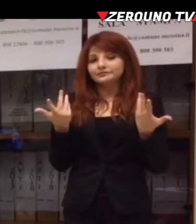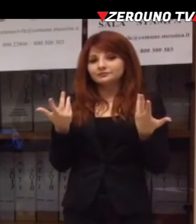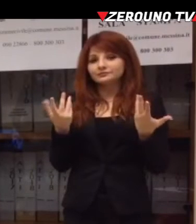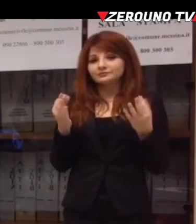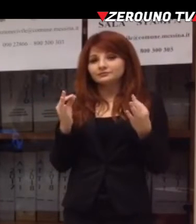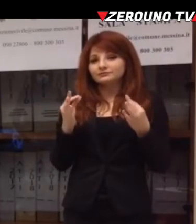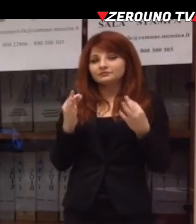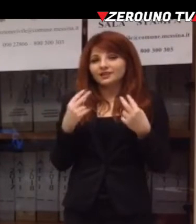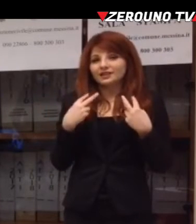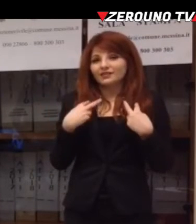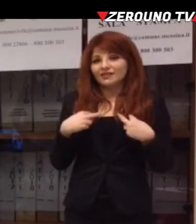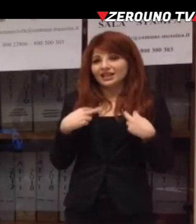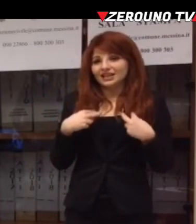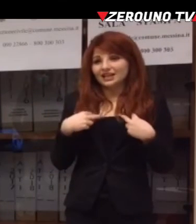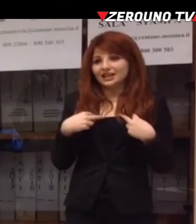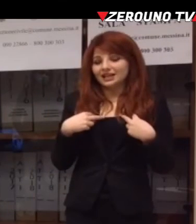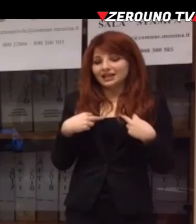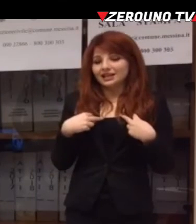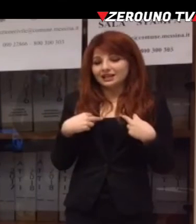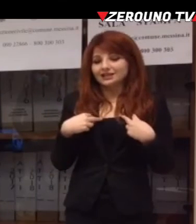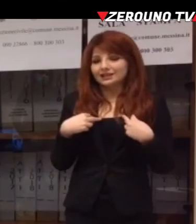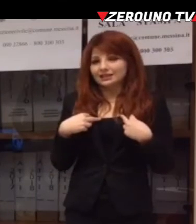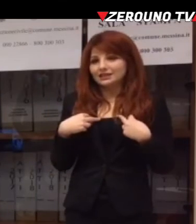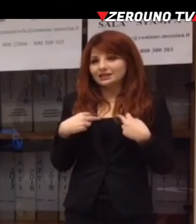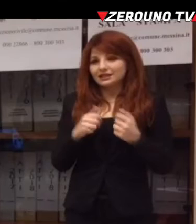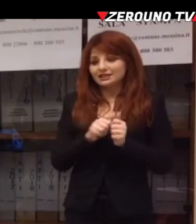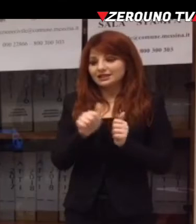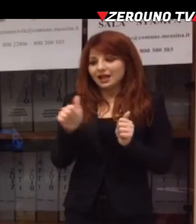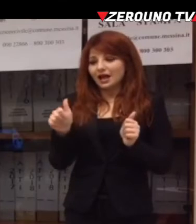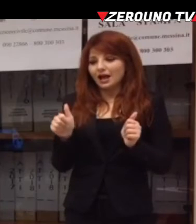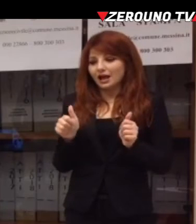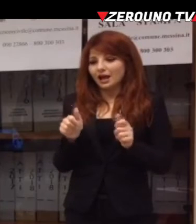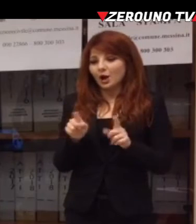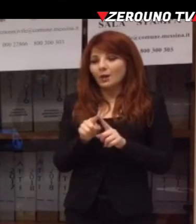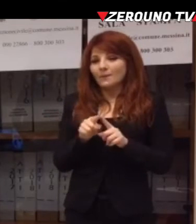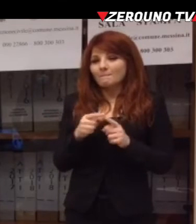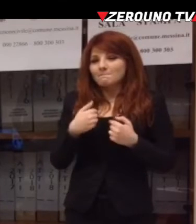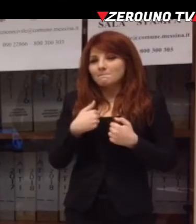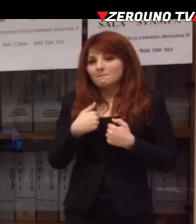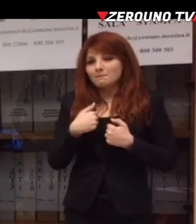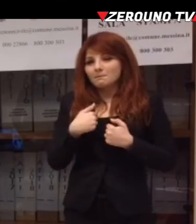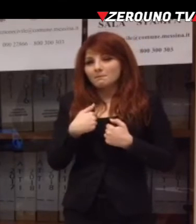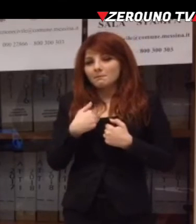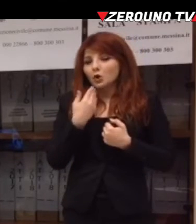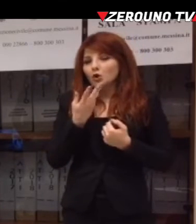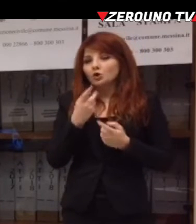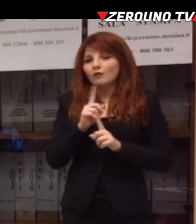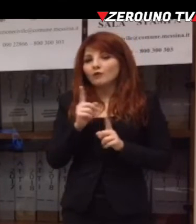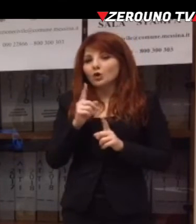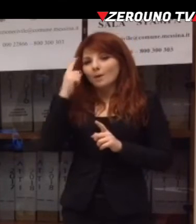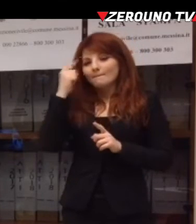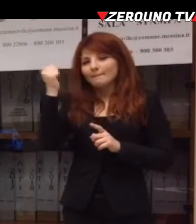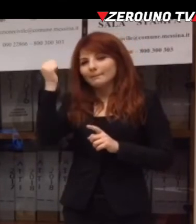a rimpiangere la non possibilità di aver potuto seguire